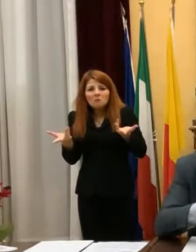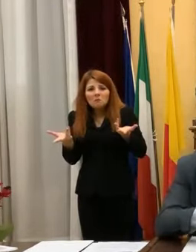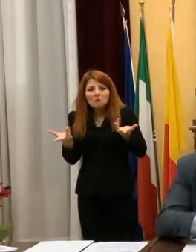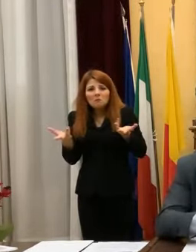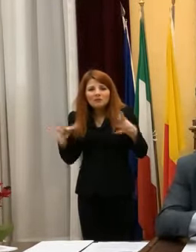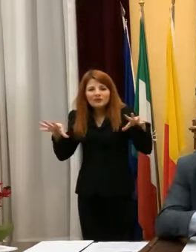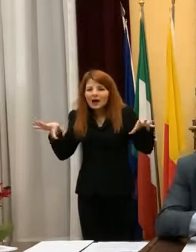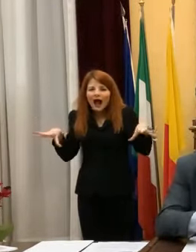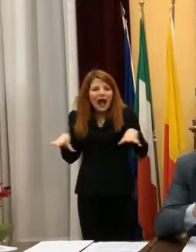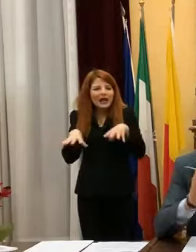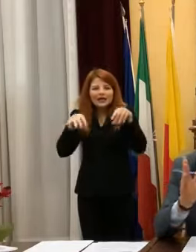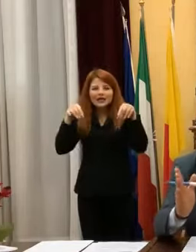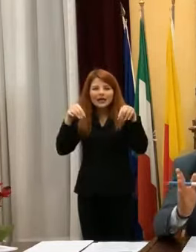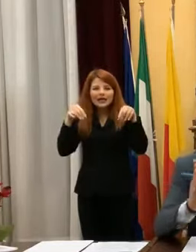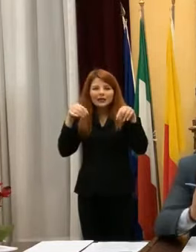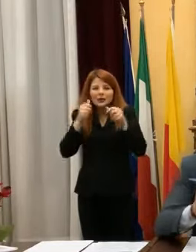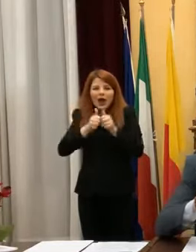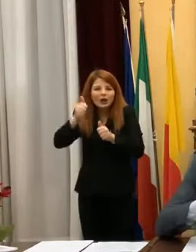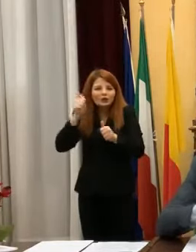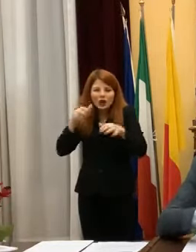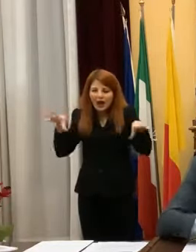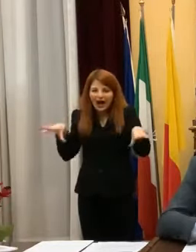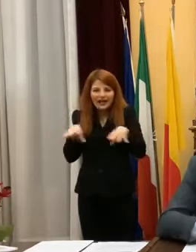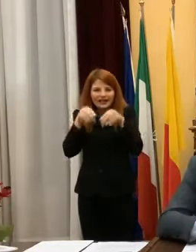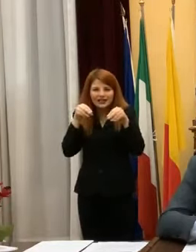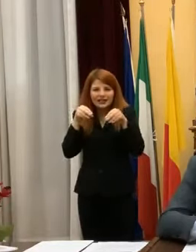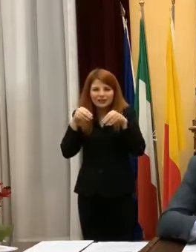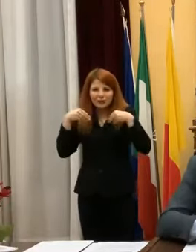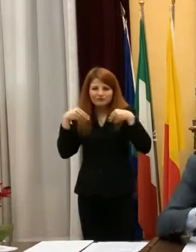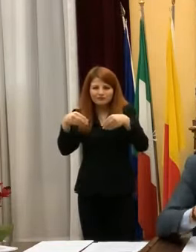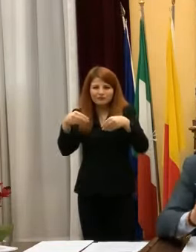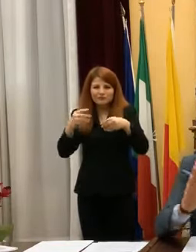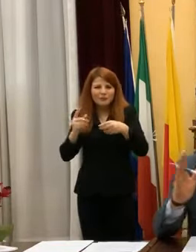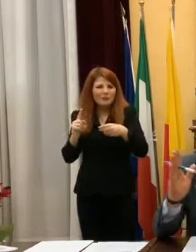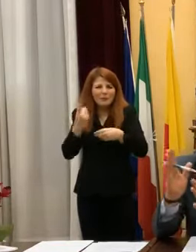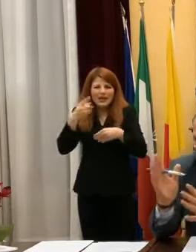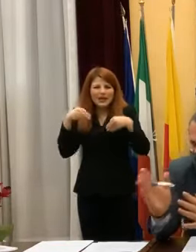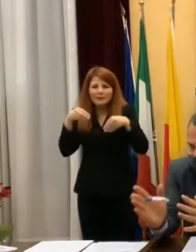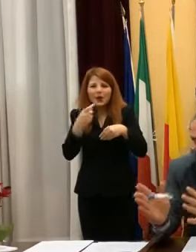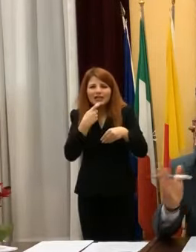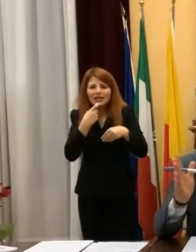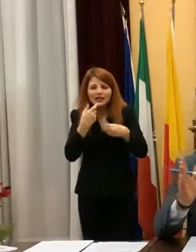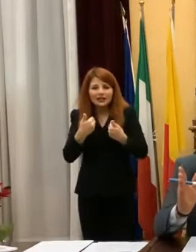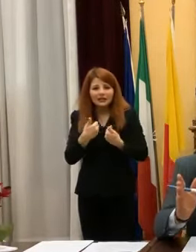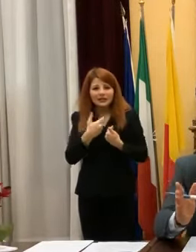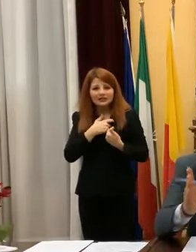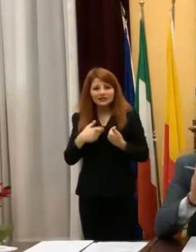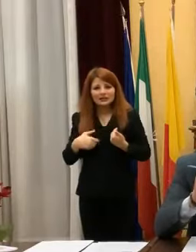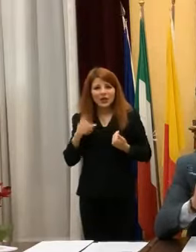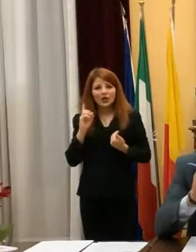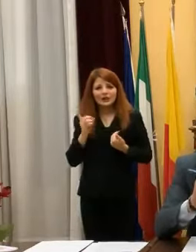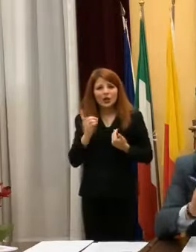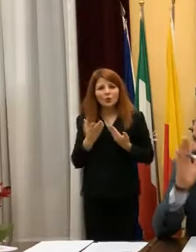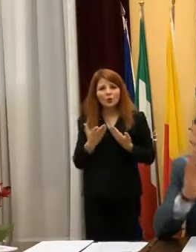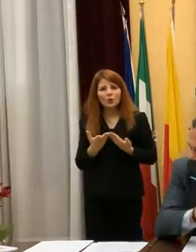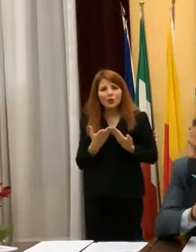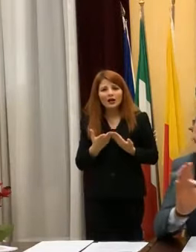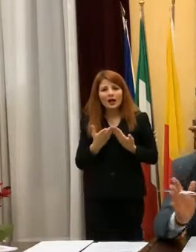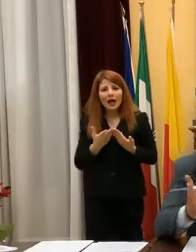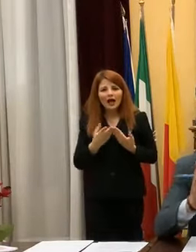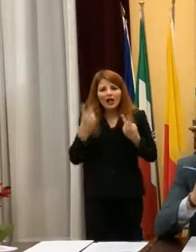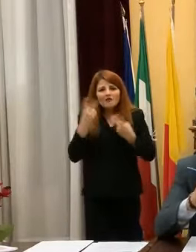uno spazio, ma si era assunto la responsabilità di funzioni che qualche altro era deputato